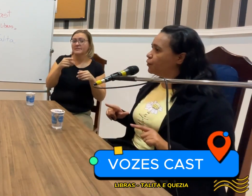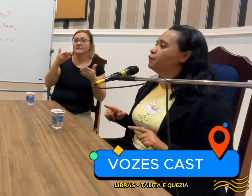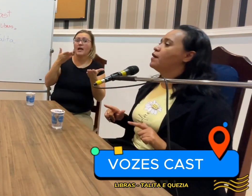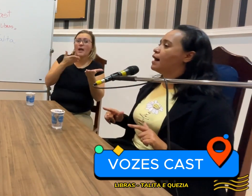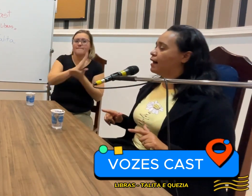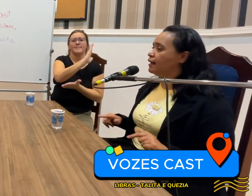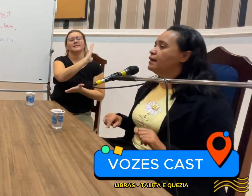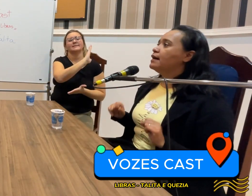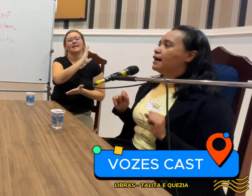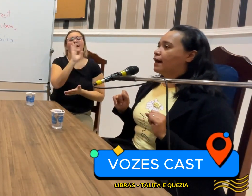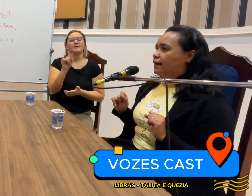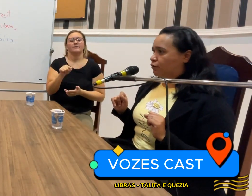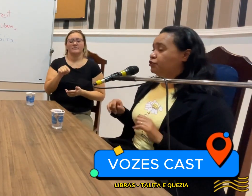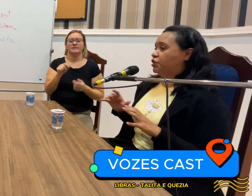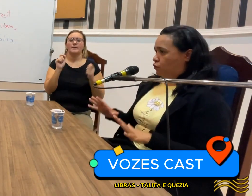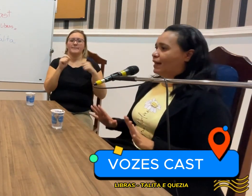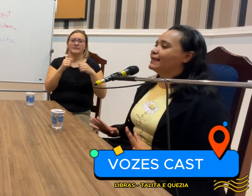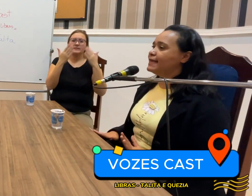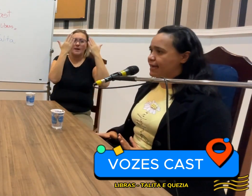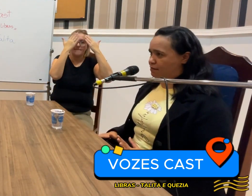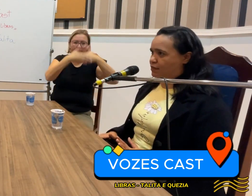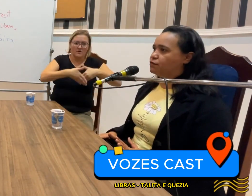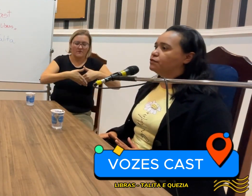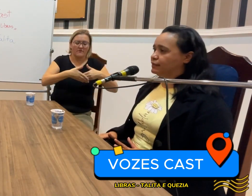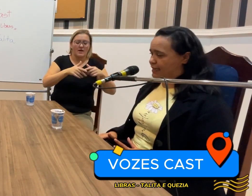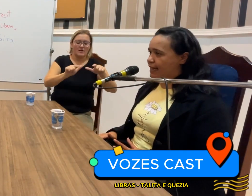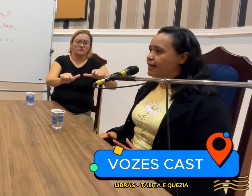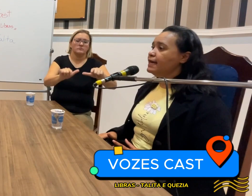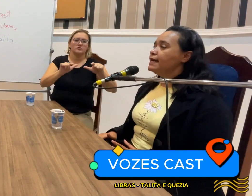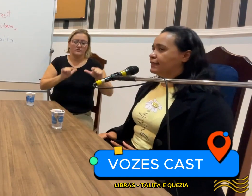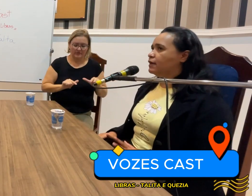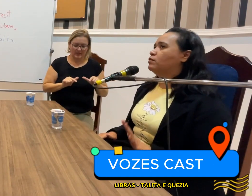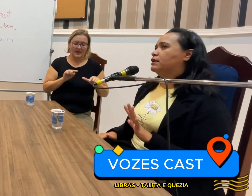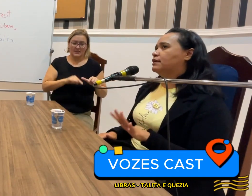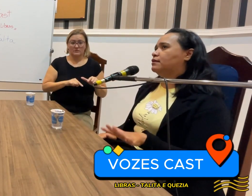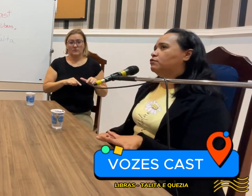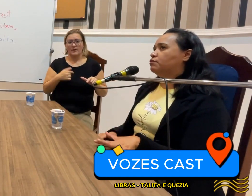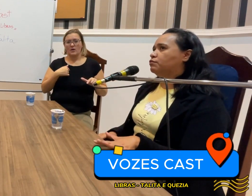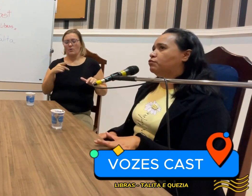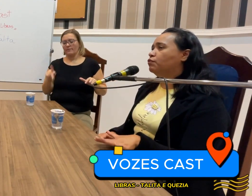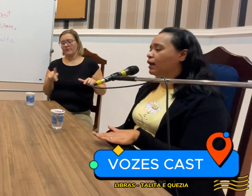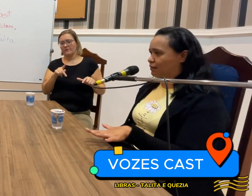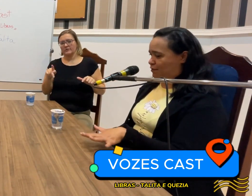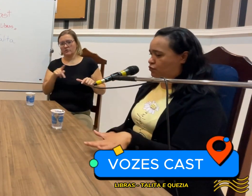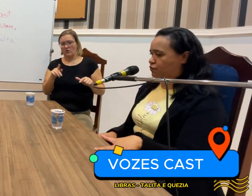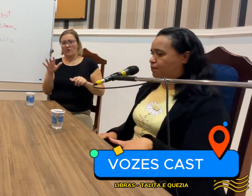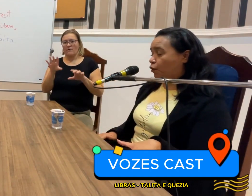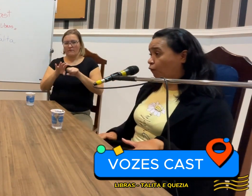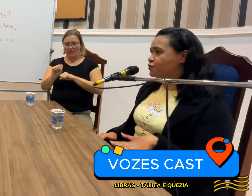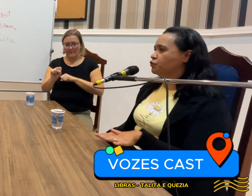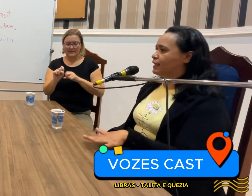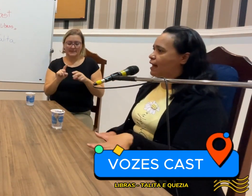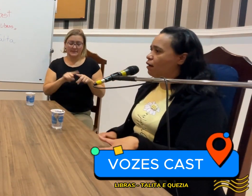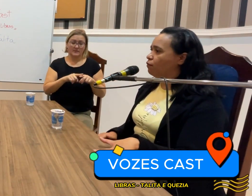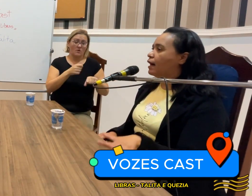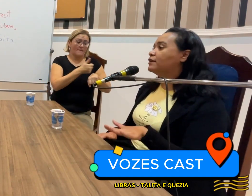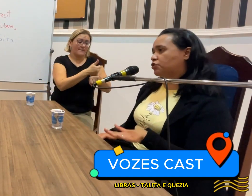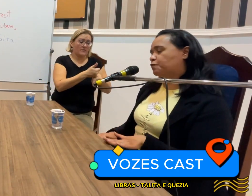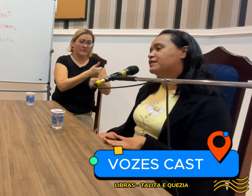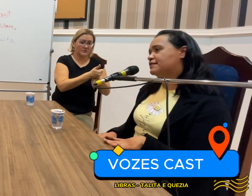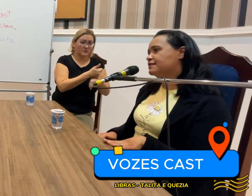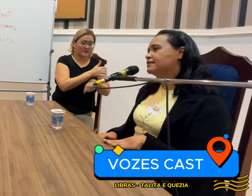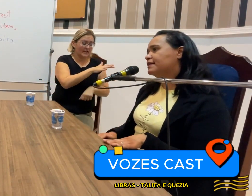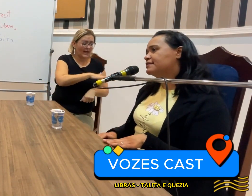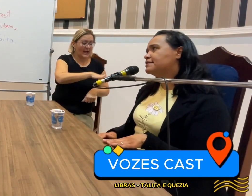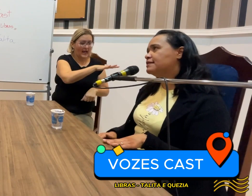que comprovar o título acadêmico. Exatamente. Né? Então, no âmbito profissional, a